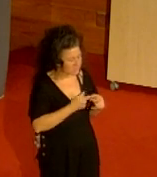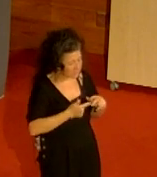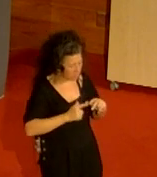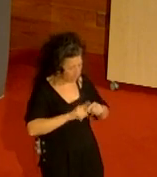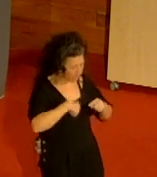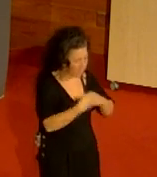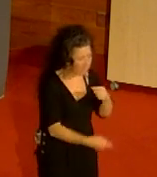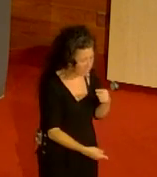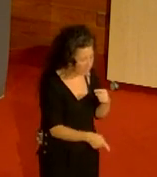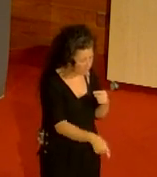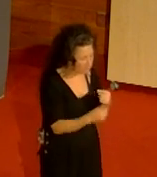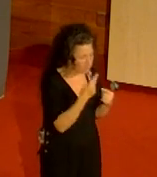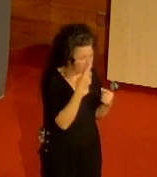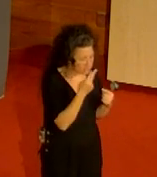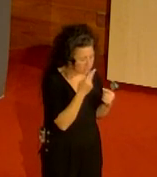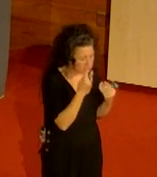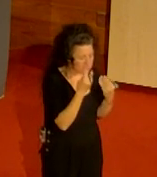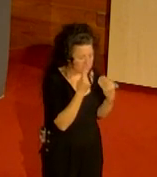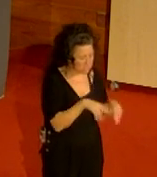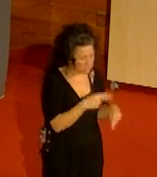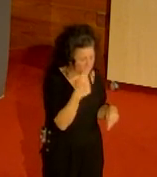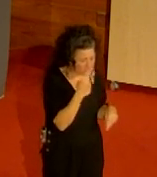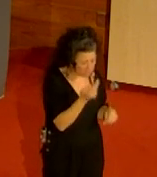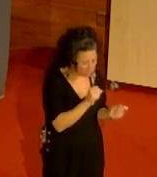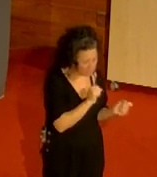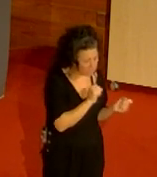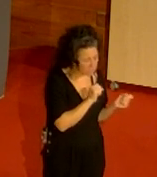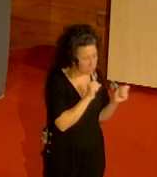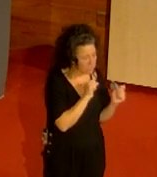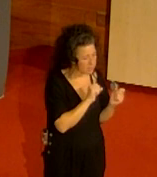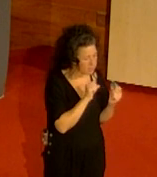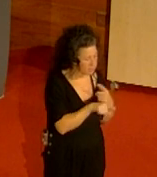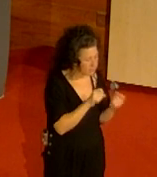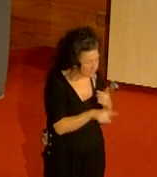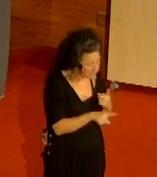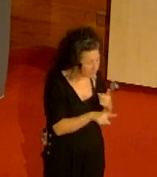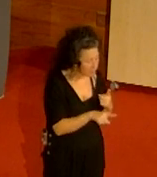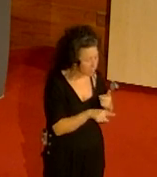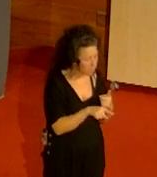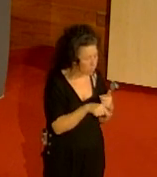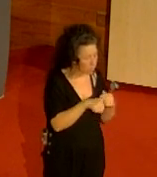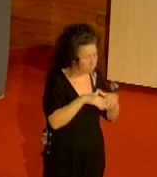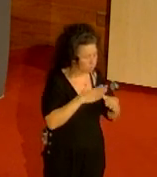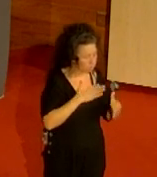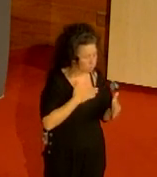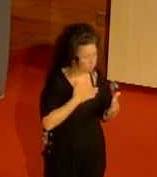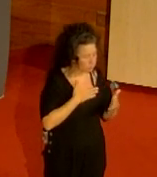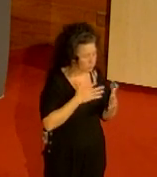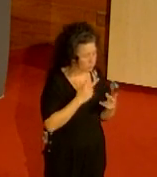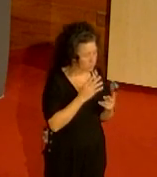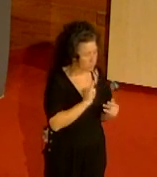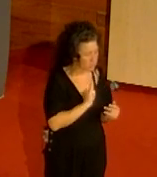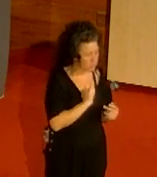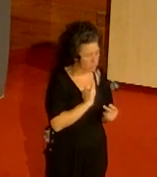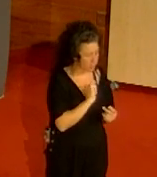ahí sí que hay historias interesantísimas de emigración, enraizamiento, desenraizamiento, gente que puede tener dos identidades, que puede